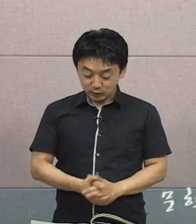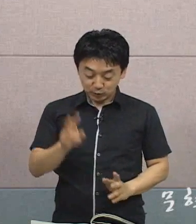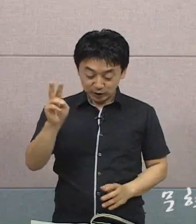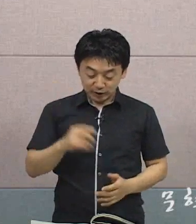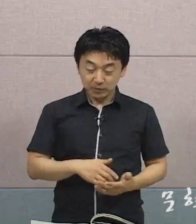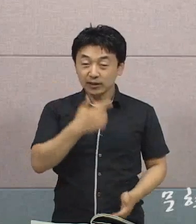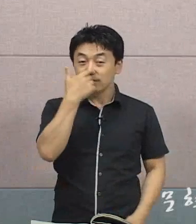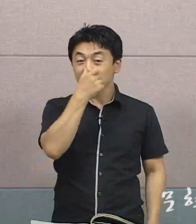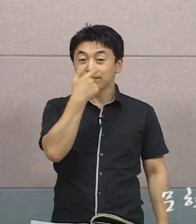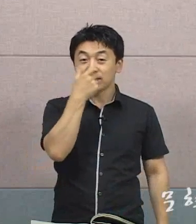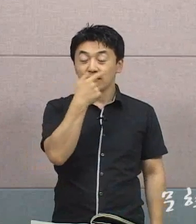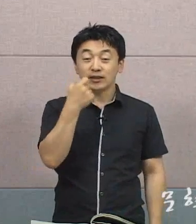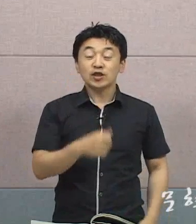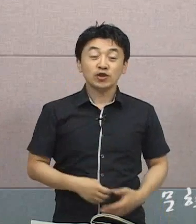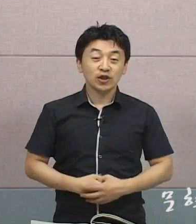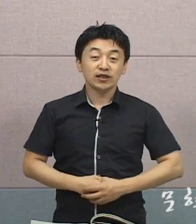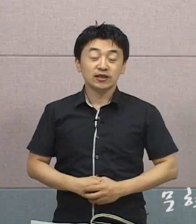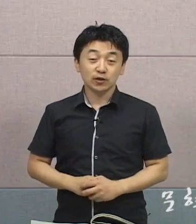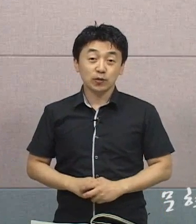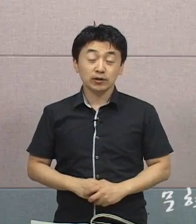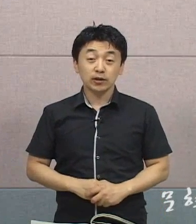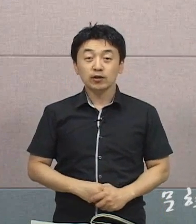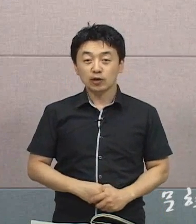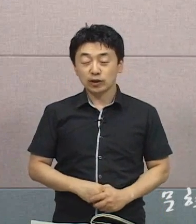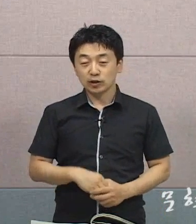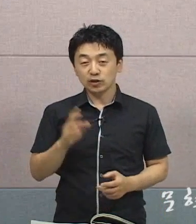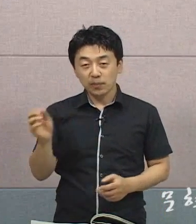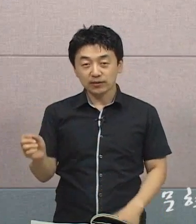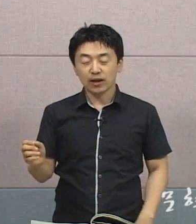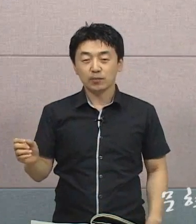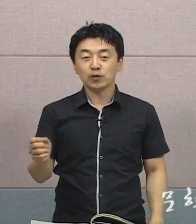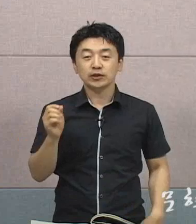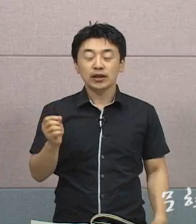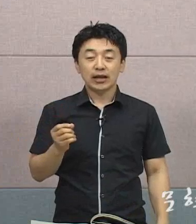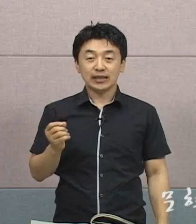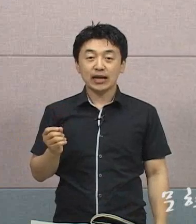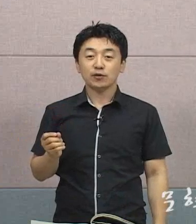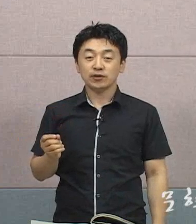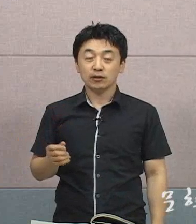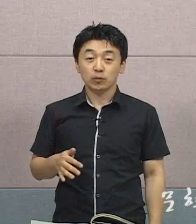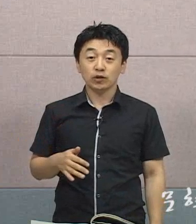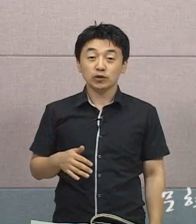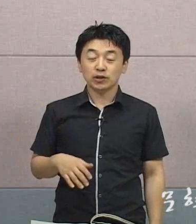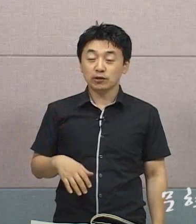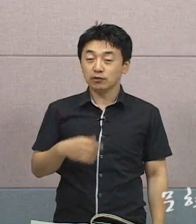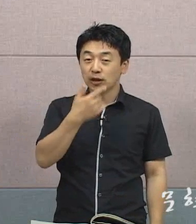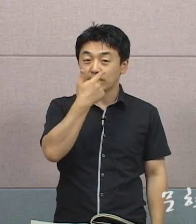번째 단어입니다. 네, 척척이라는 단어를 외웠거든요. 네, 우리가 척척박사 뭐 혹은 잘 알고 있어 뭐 이런 식으로 사용하고요. 남자들은